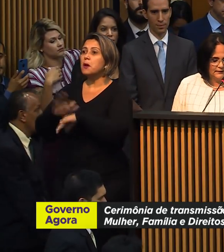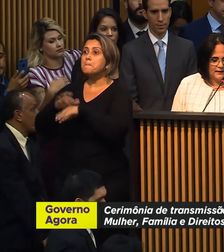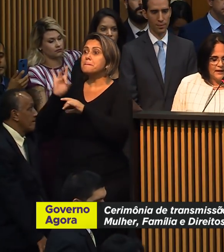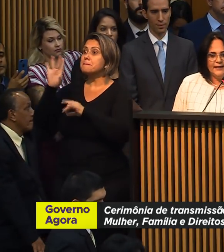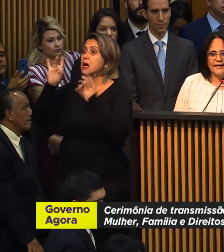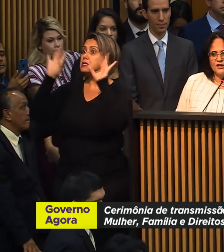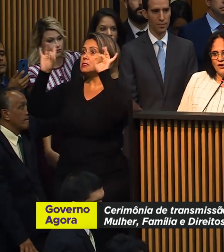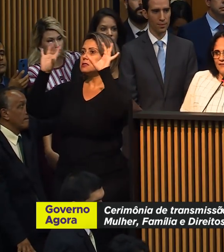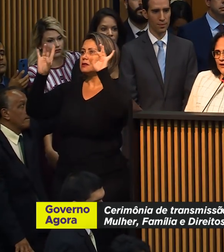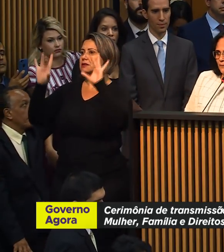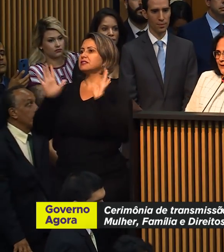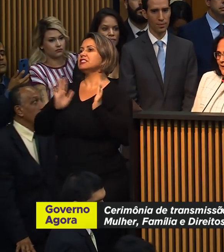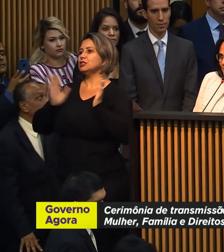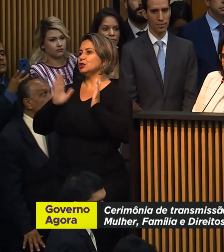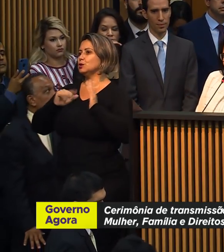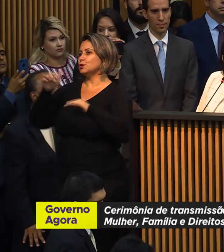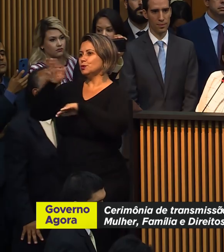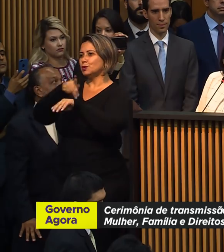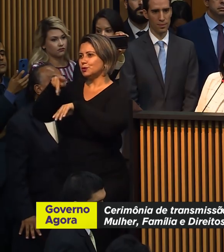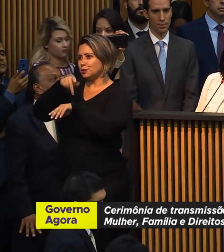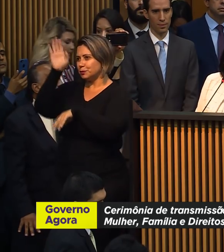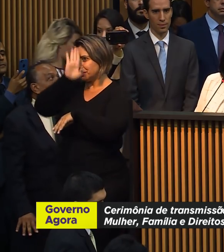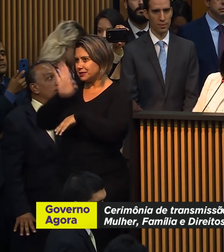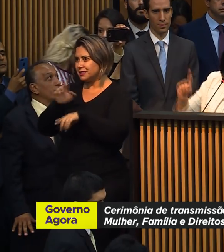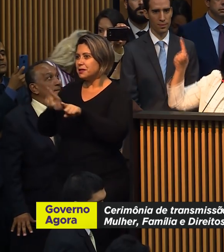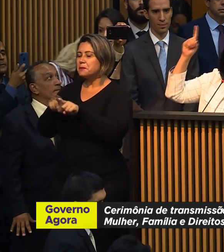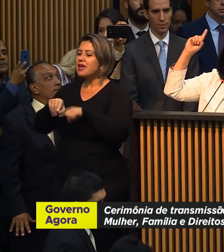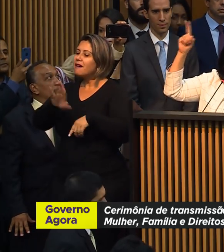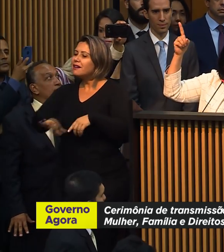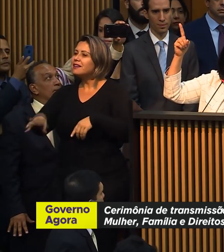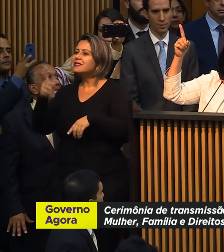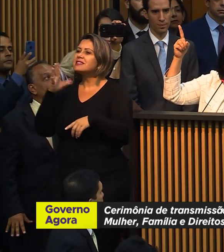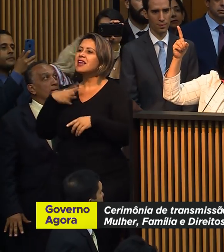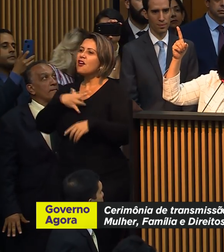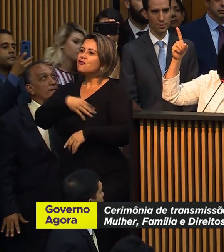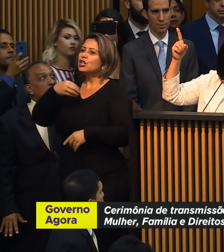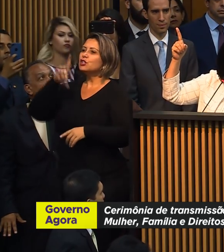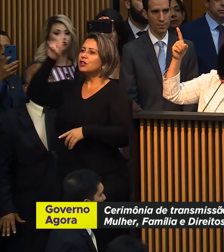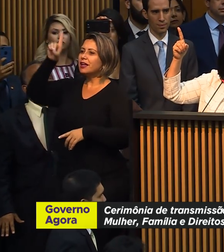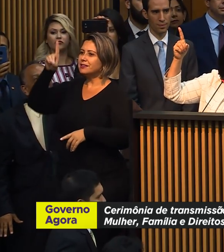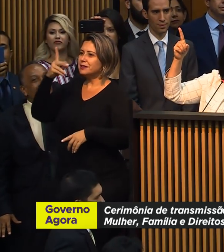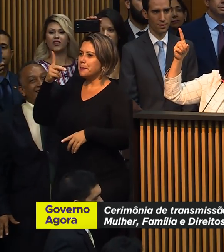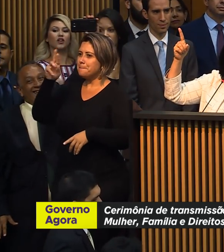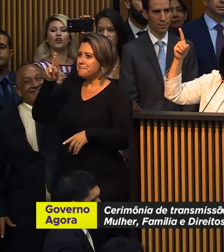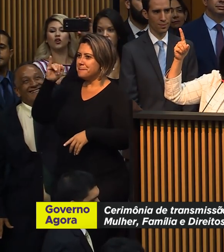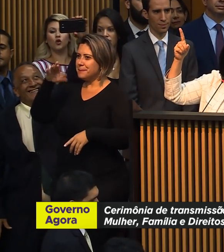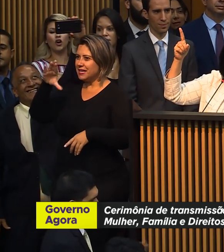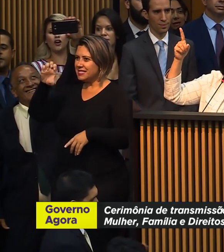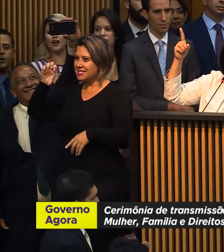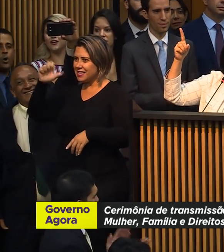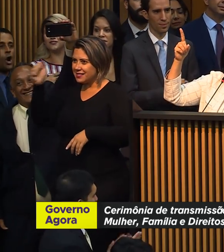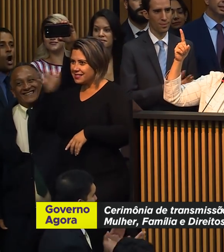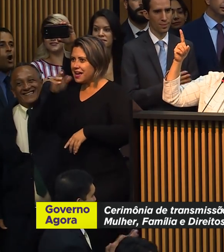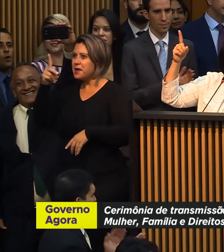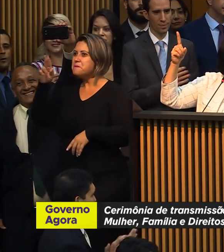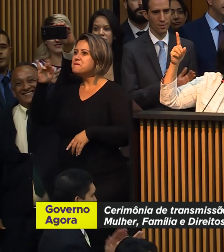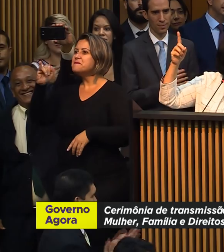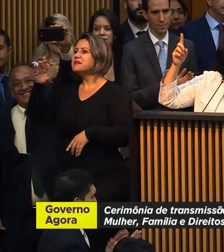nação. E neste governo, menina será princesa e menino será príncipe. Está dado o recado.